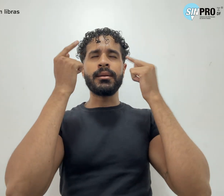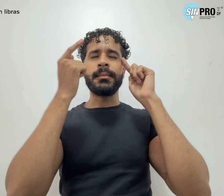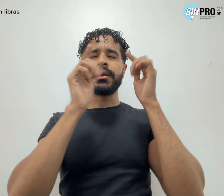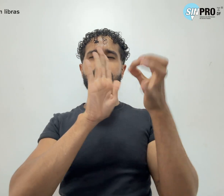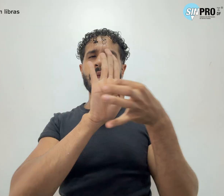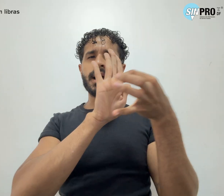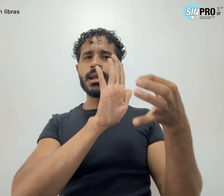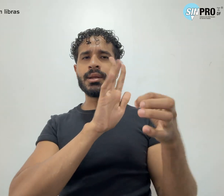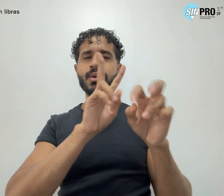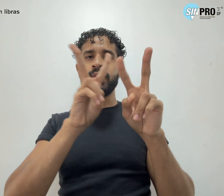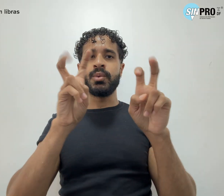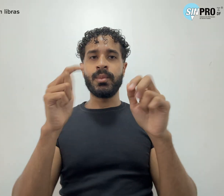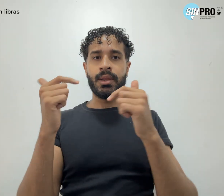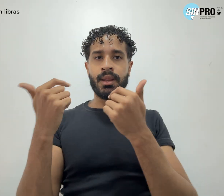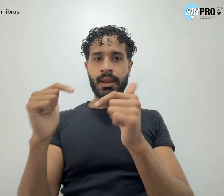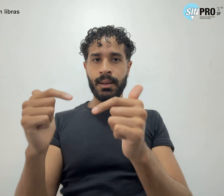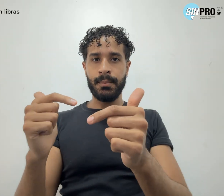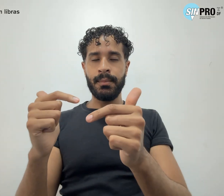sobre trabalho e sindicalismo.